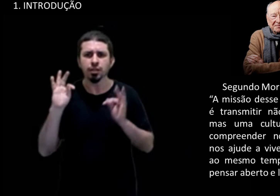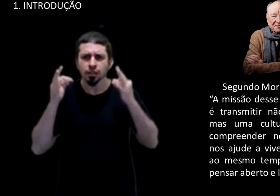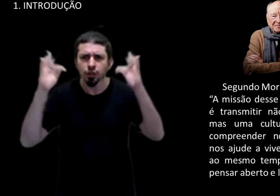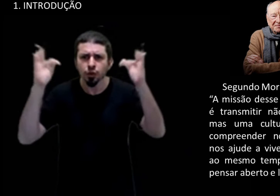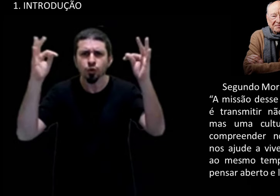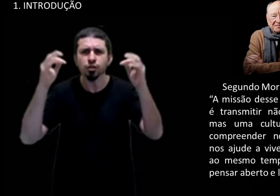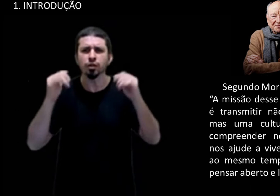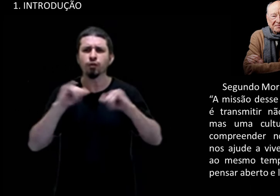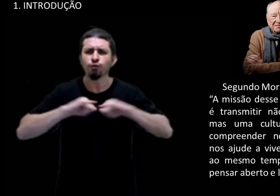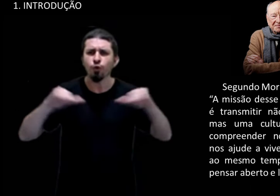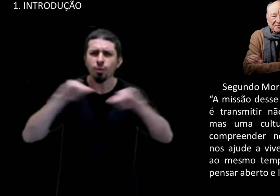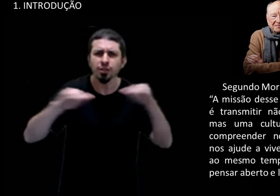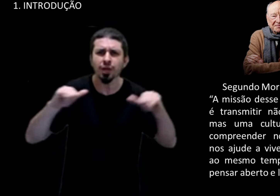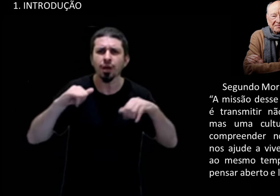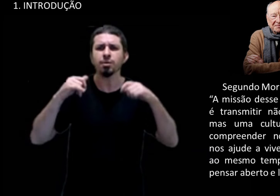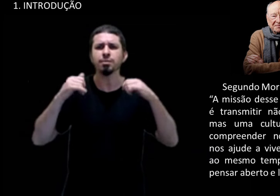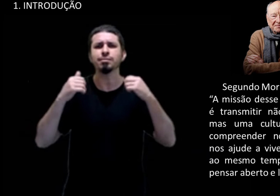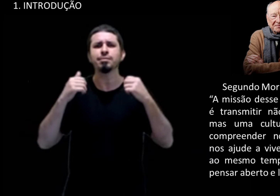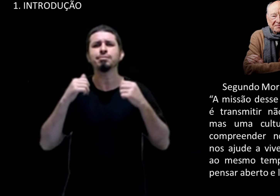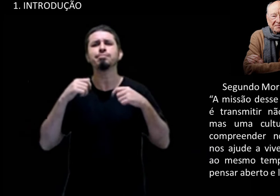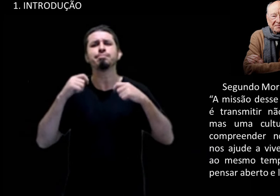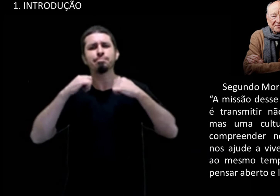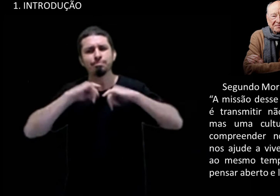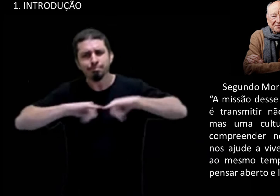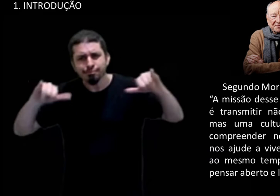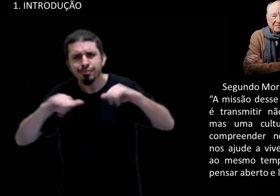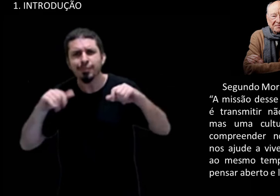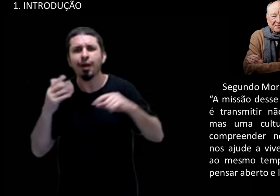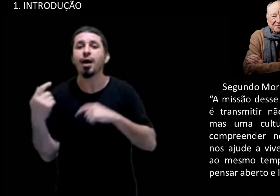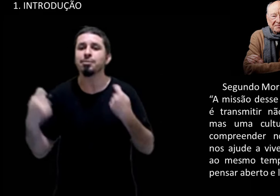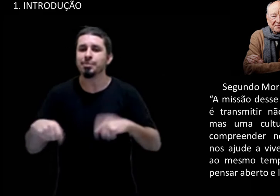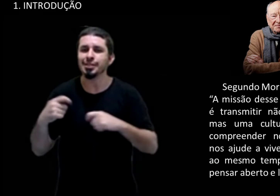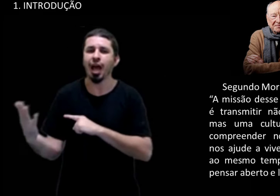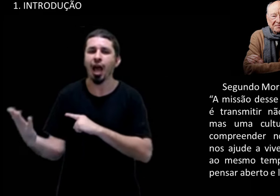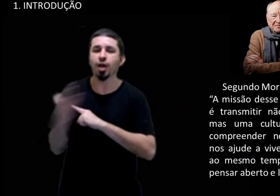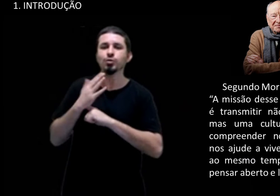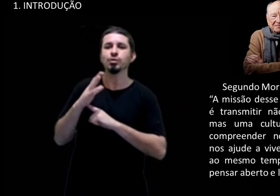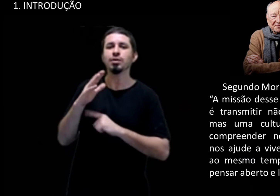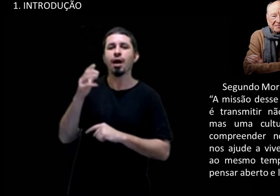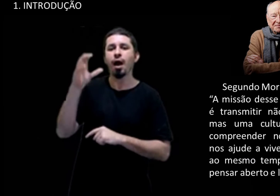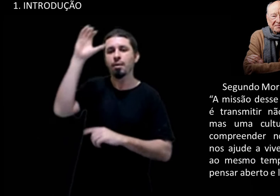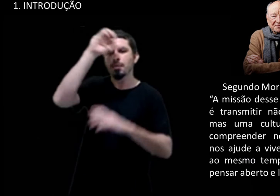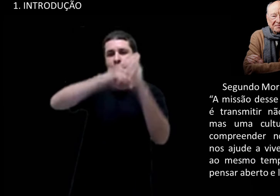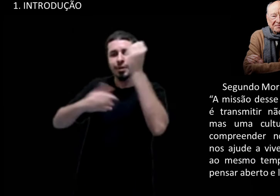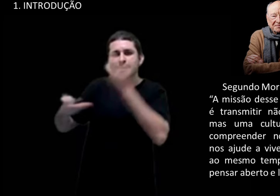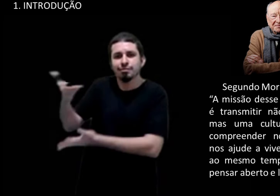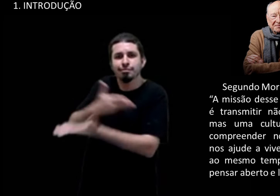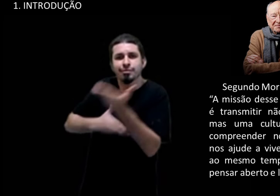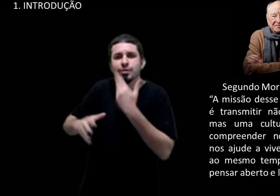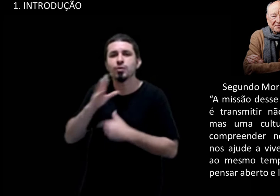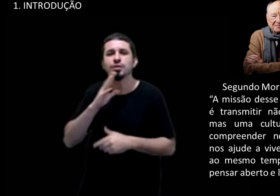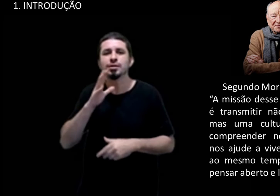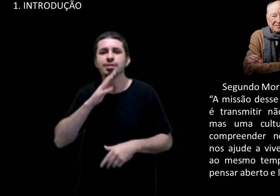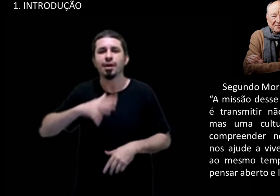ser utilizadas como mediadoras na interação entre o educando e o meio em que ele vive. Portanto,